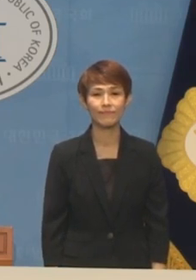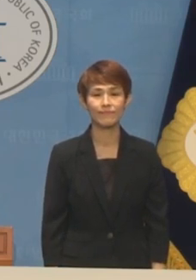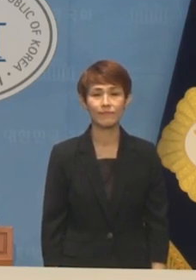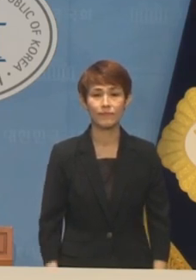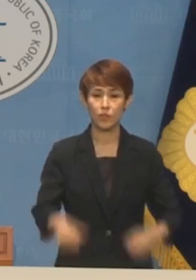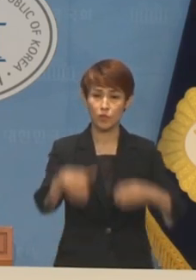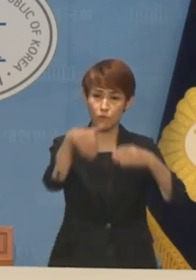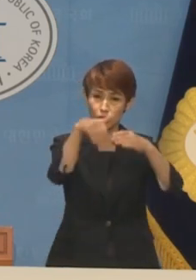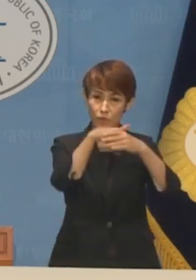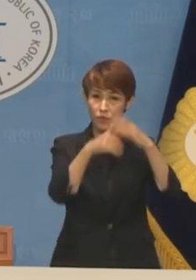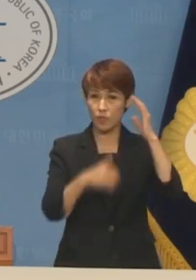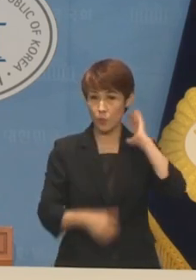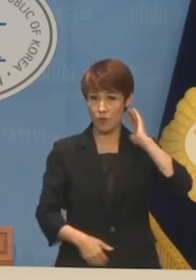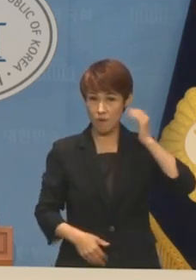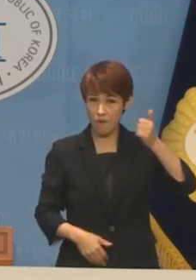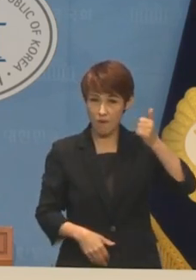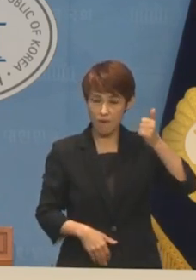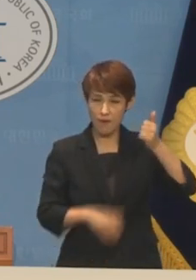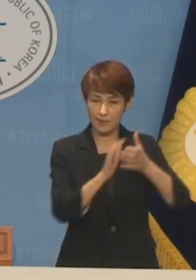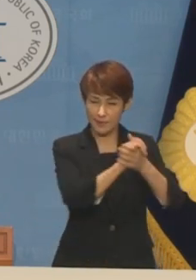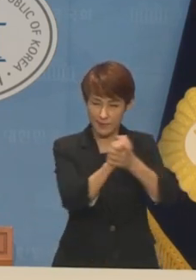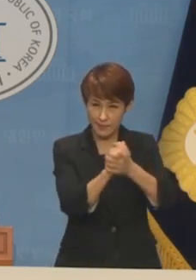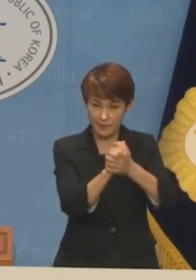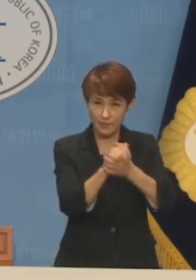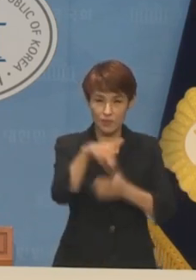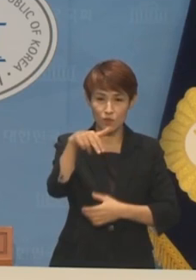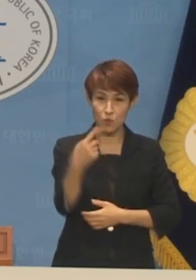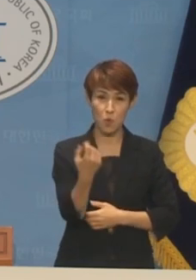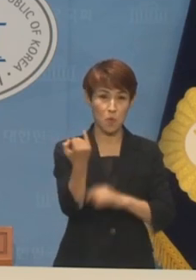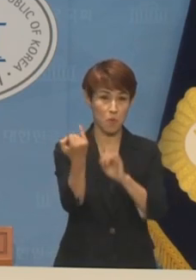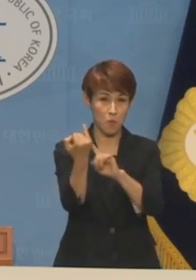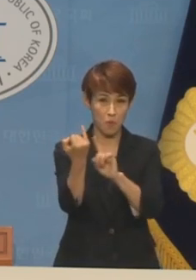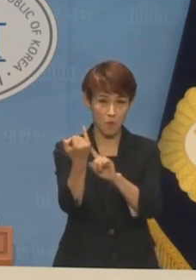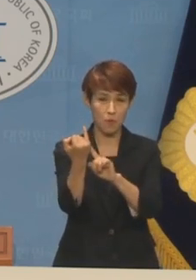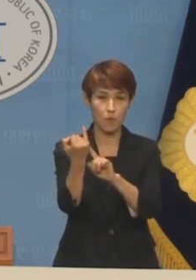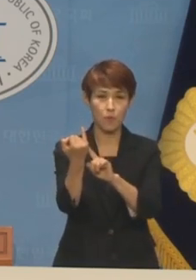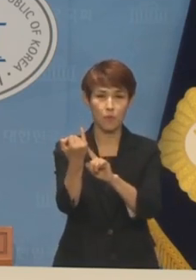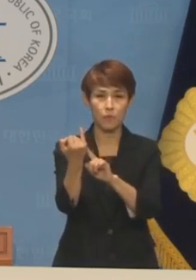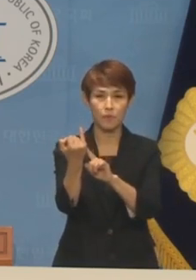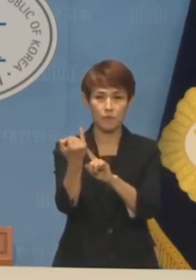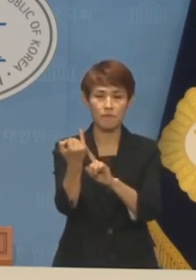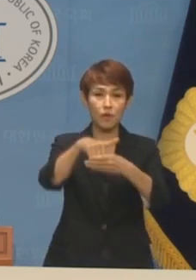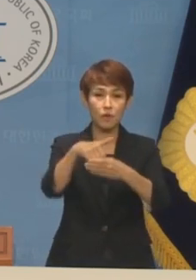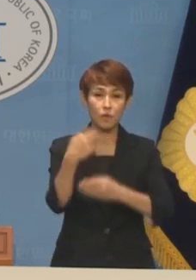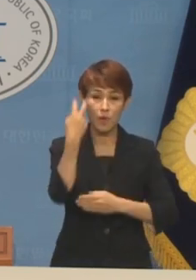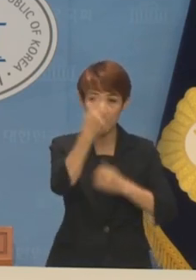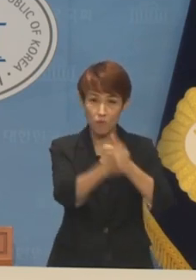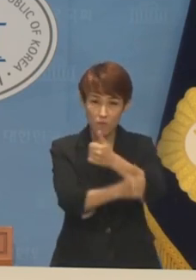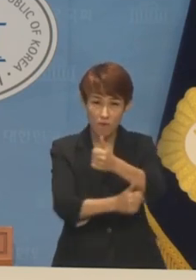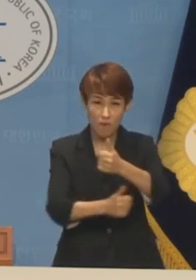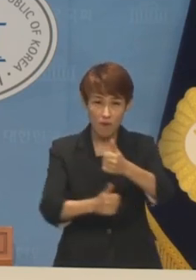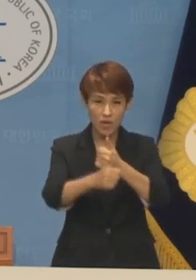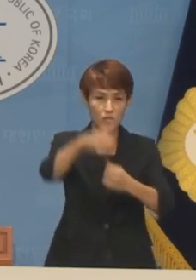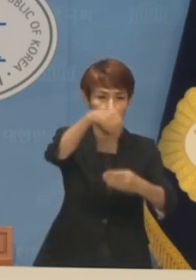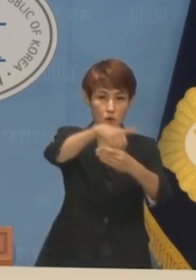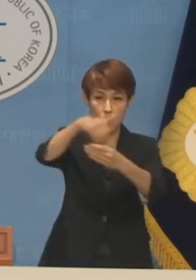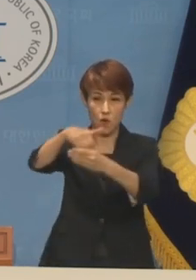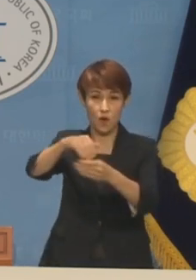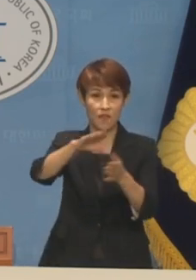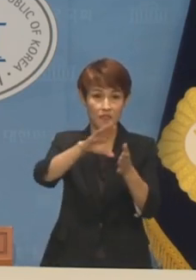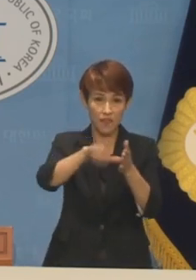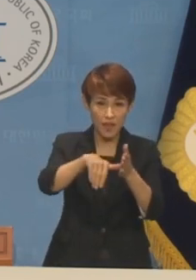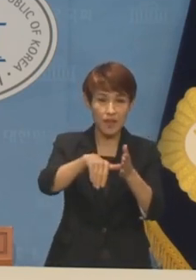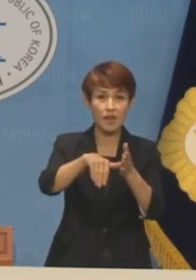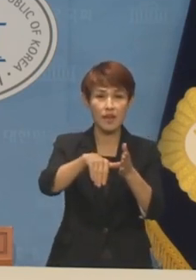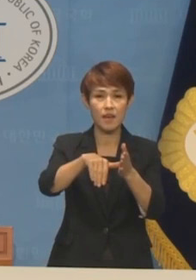문재인 대통령의 측근 조혜주 중앙선관위원 하에 선관위는 선거에서